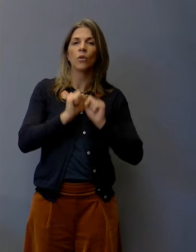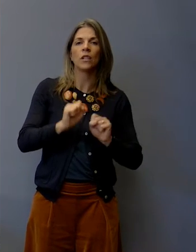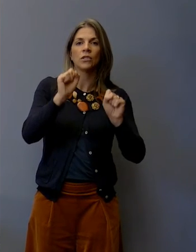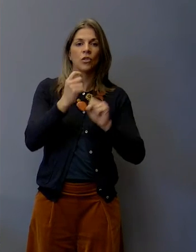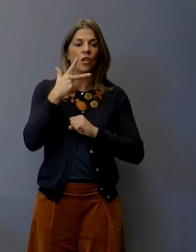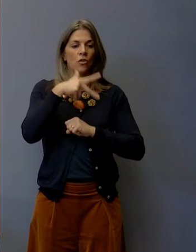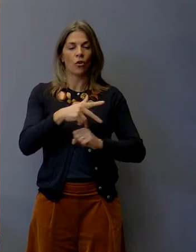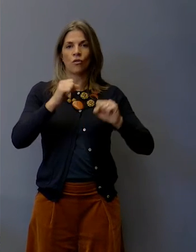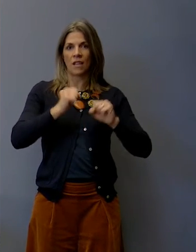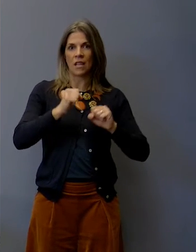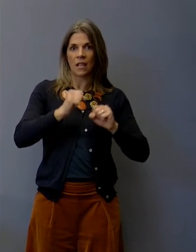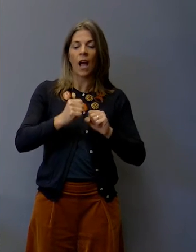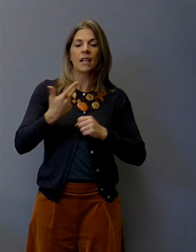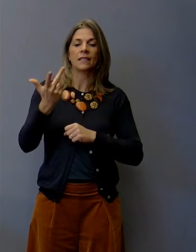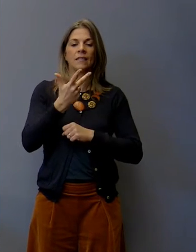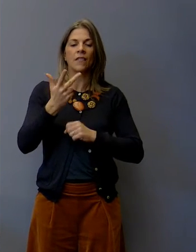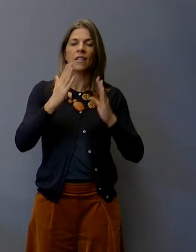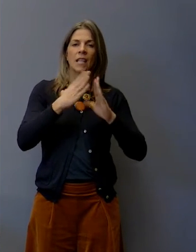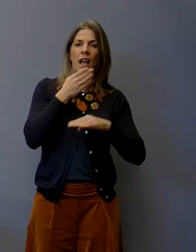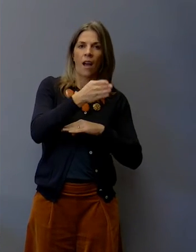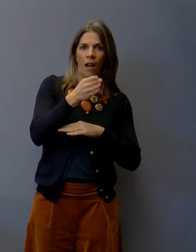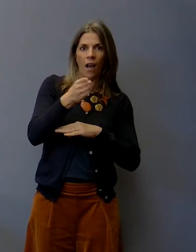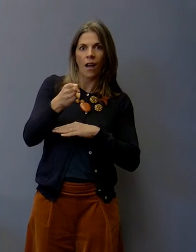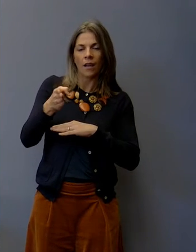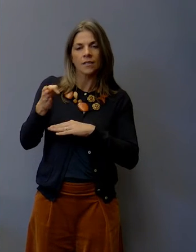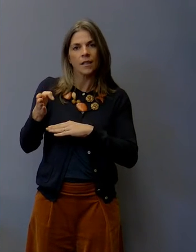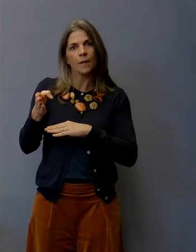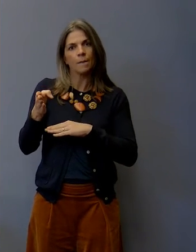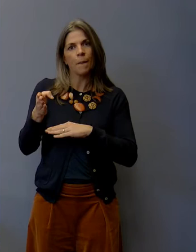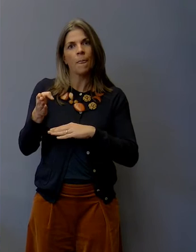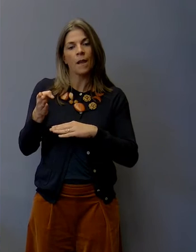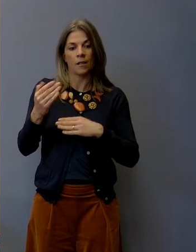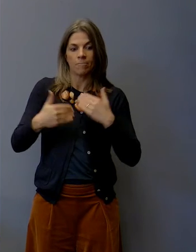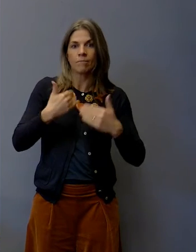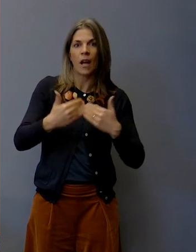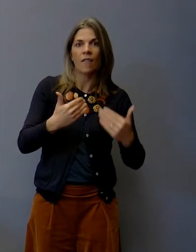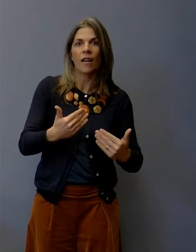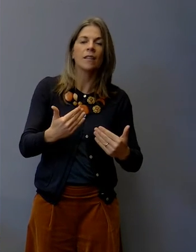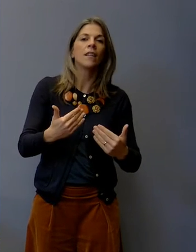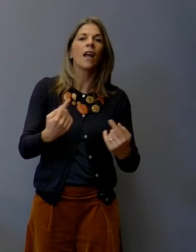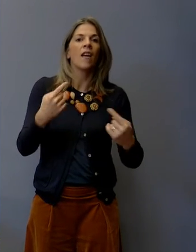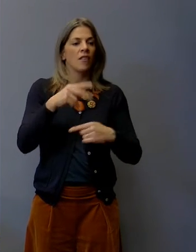domiciliare rafforzati ed è assai di deprecabile una riduzione piuttosto che un incremento della spesa in questo contesto